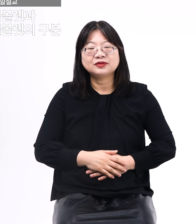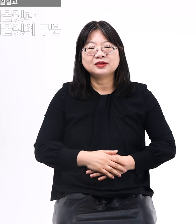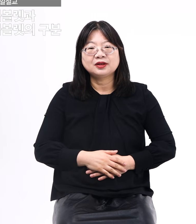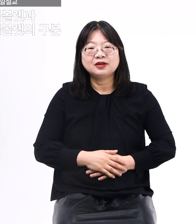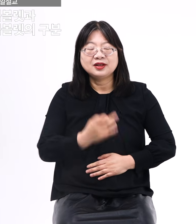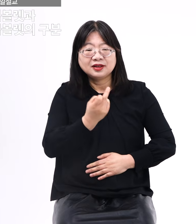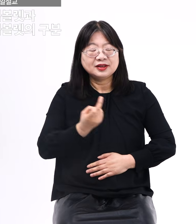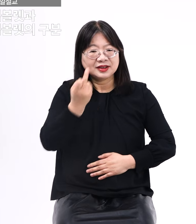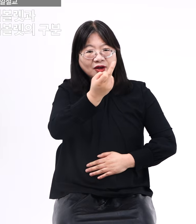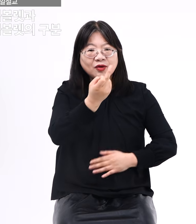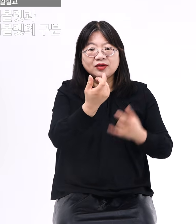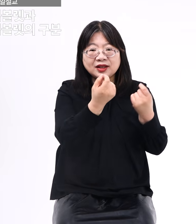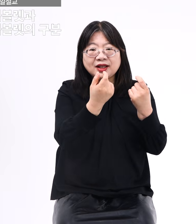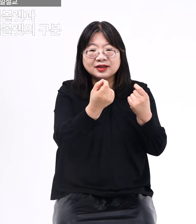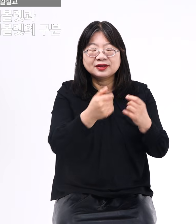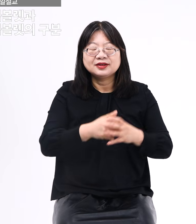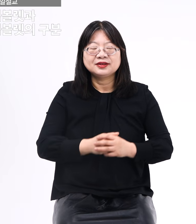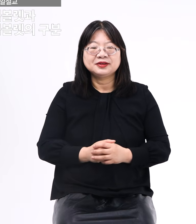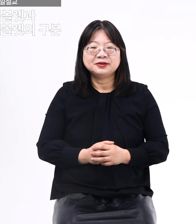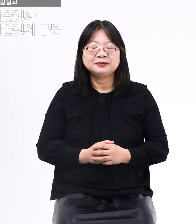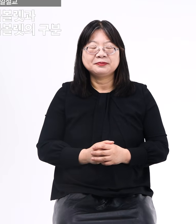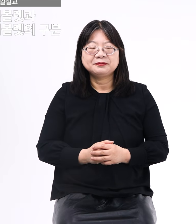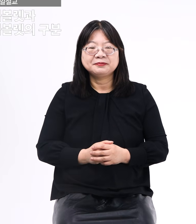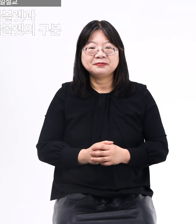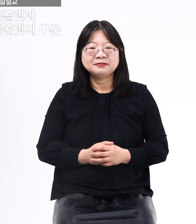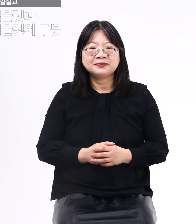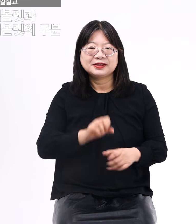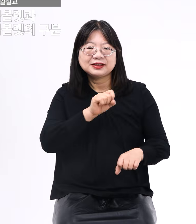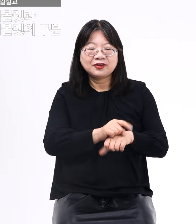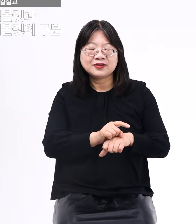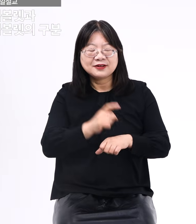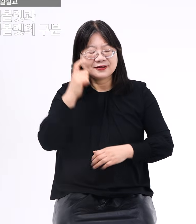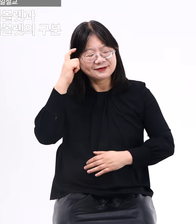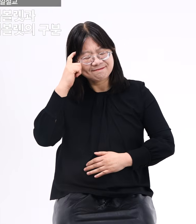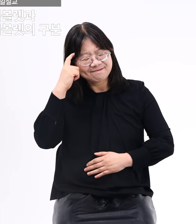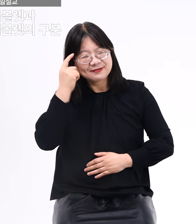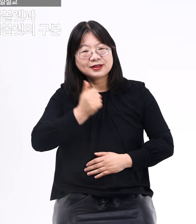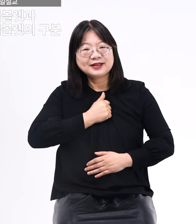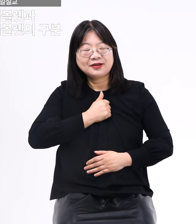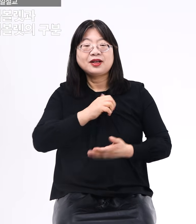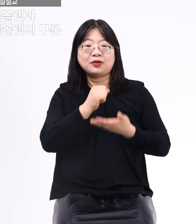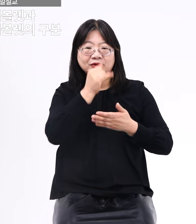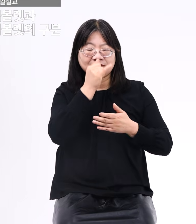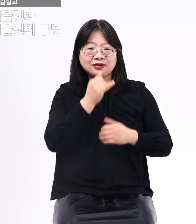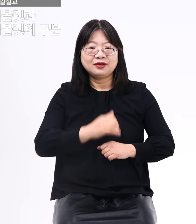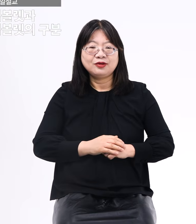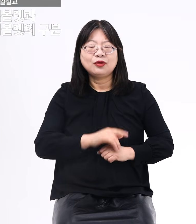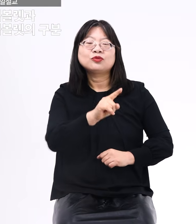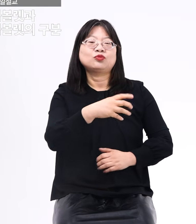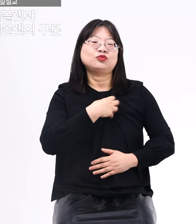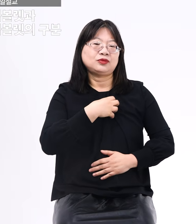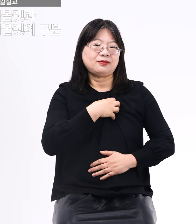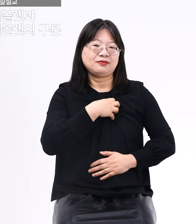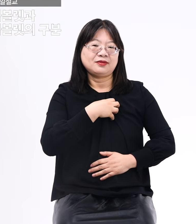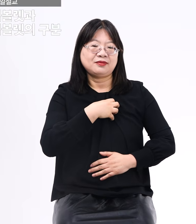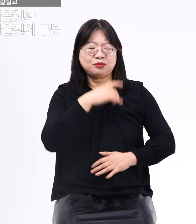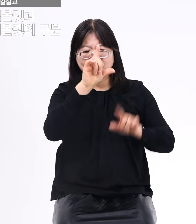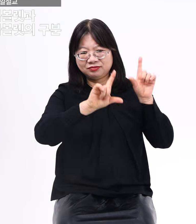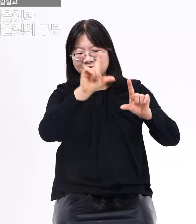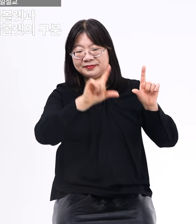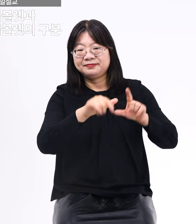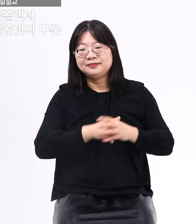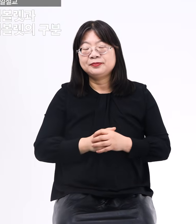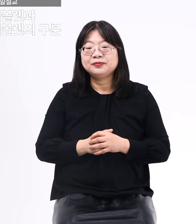내재적 인식을 갖고 있습니다. 위험한 거죠. 위험한 거죠. 근데